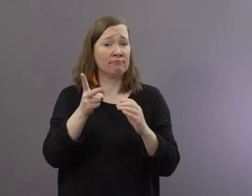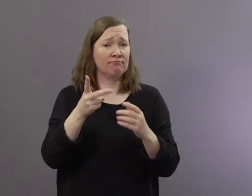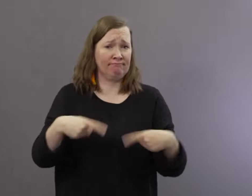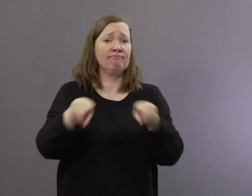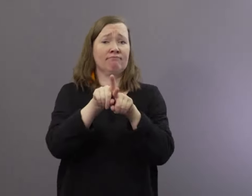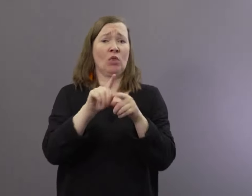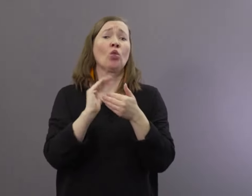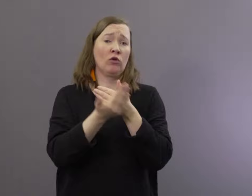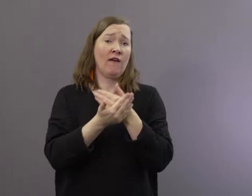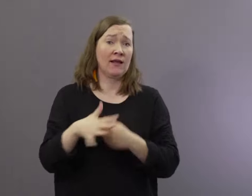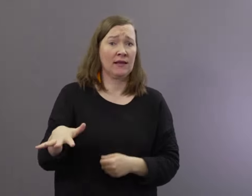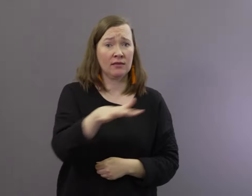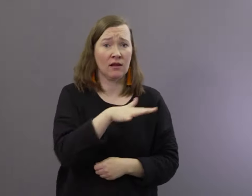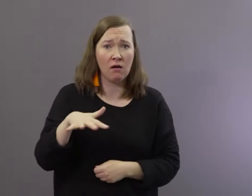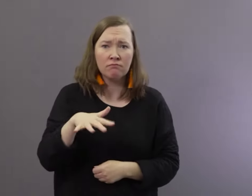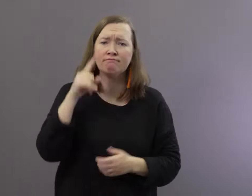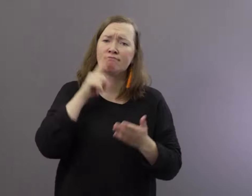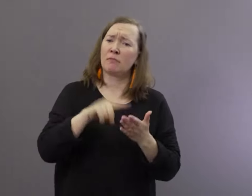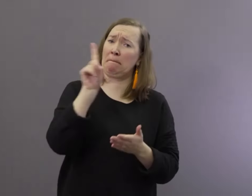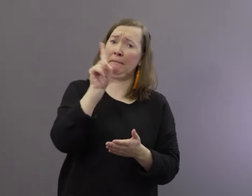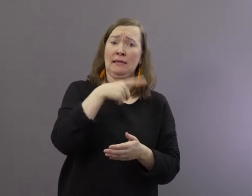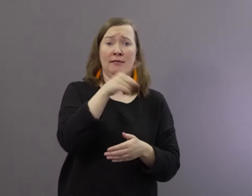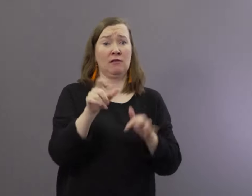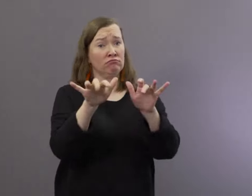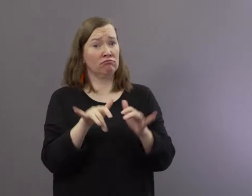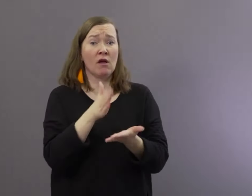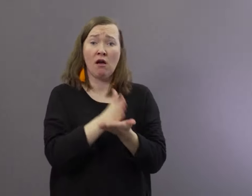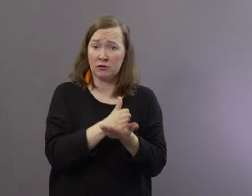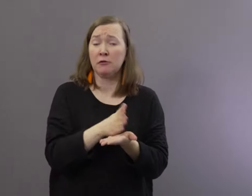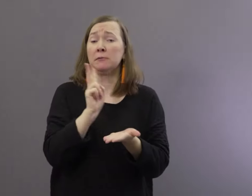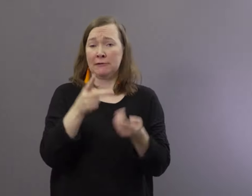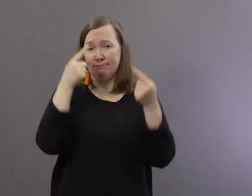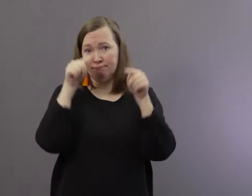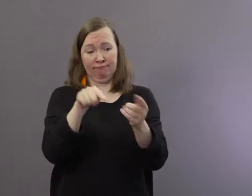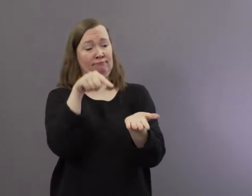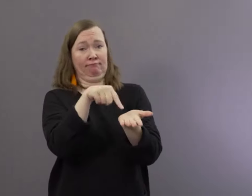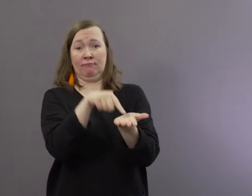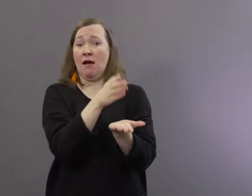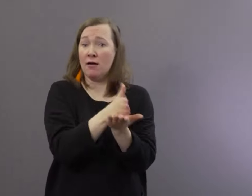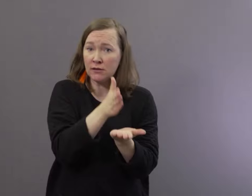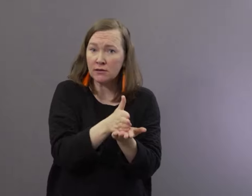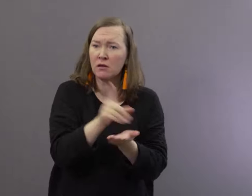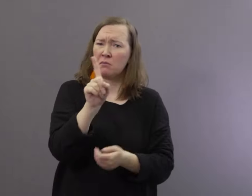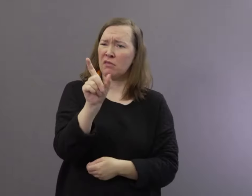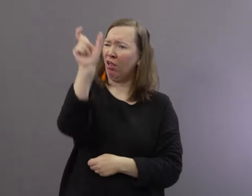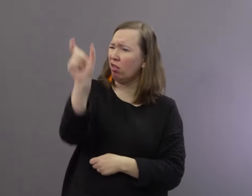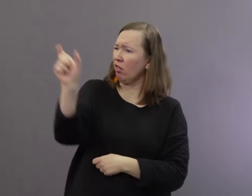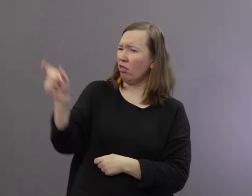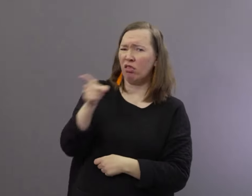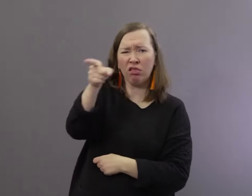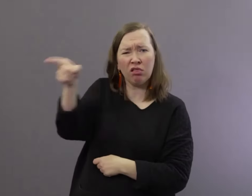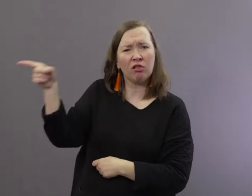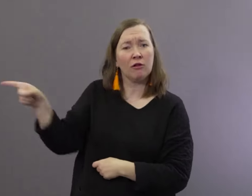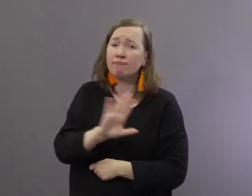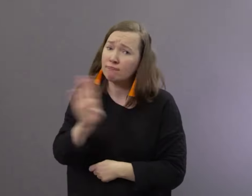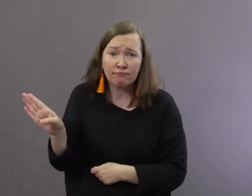Ja muistammehan kaikki toteuttaa turvallisen tilan periaatteita, kun käymme tätä keskustelua ja myös